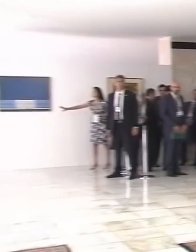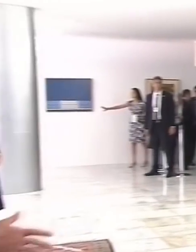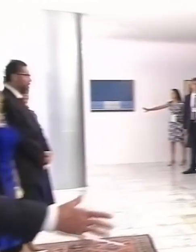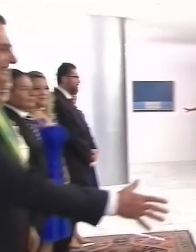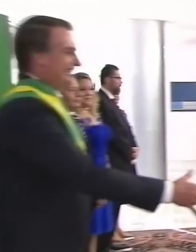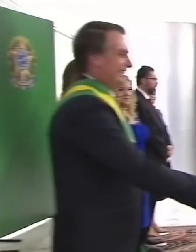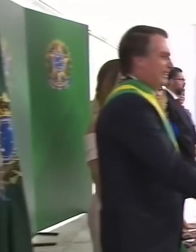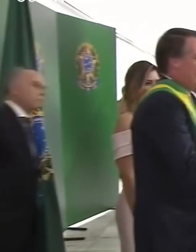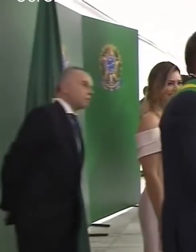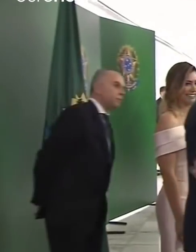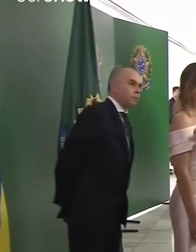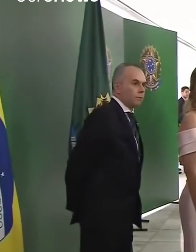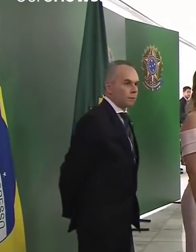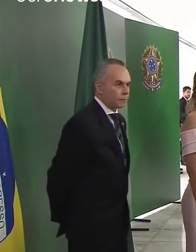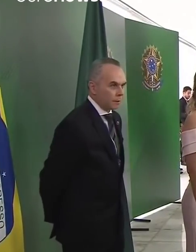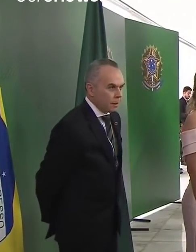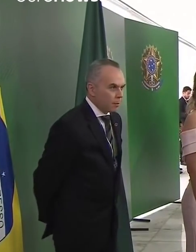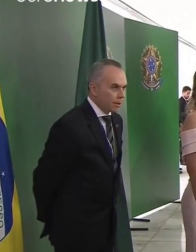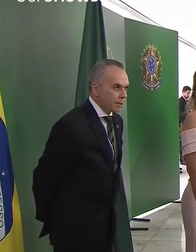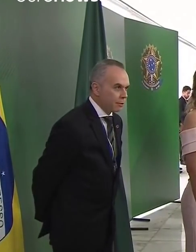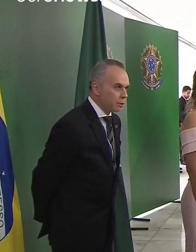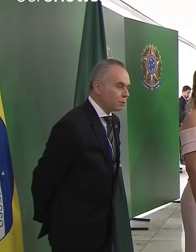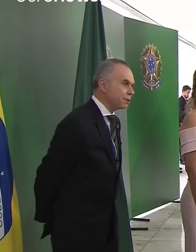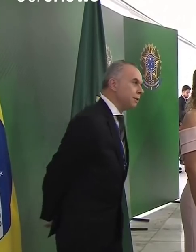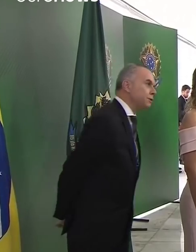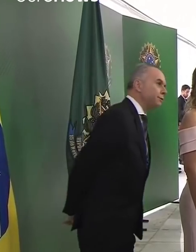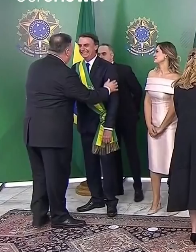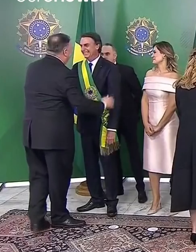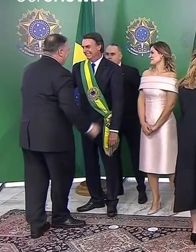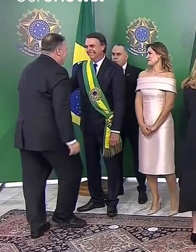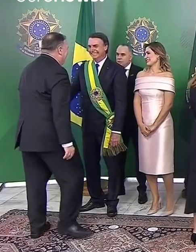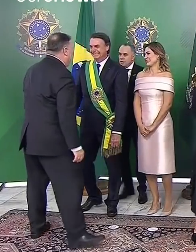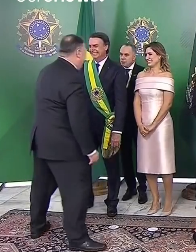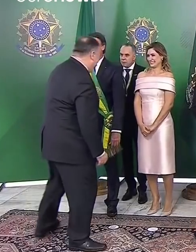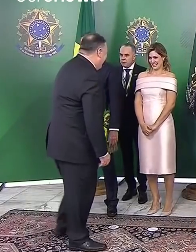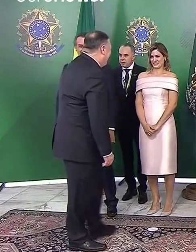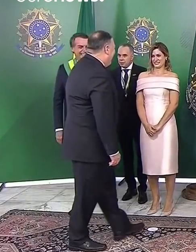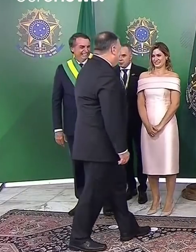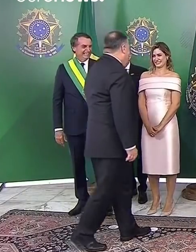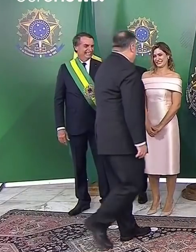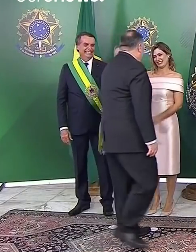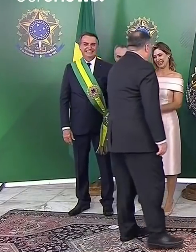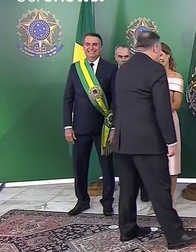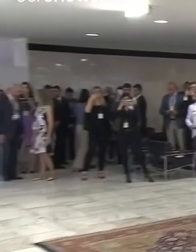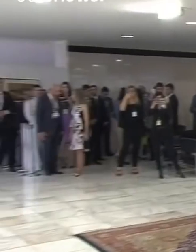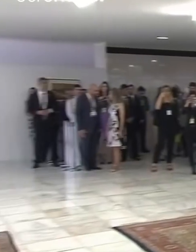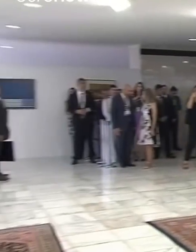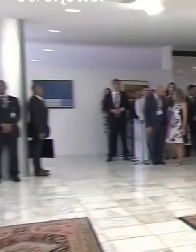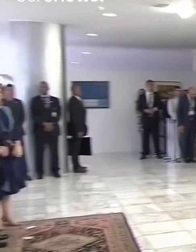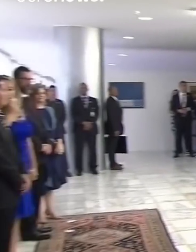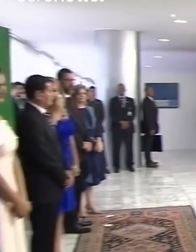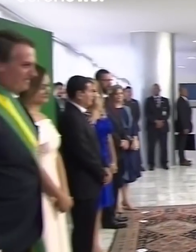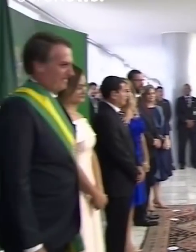Benjamin Netanyahu izraeli miniszterelnök. Bolsonarótól azt várja a legtöbb választó, hogy megfékezze a korrupciót és az